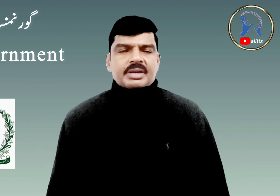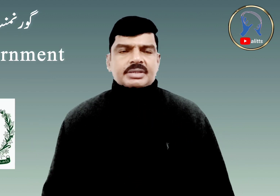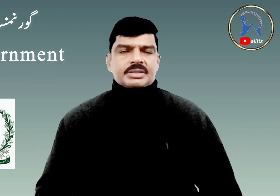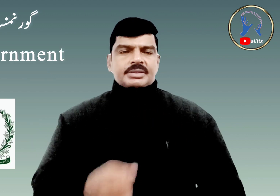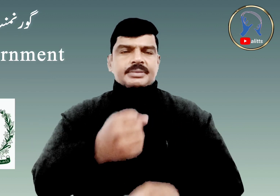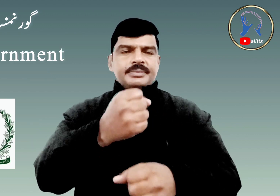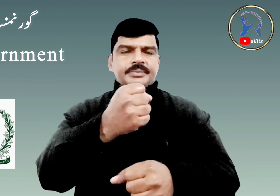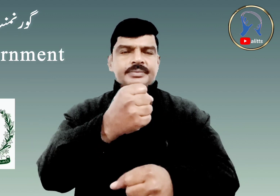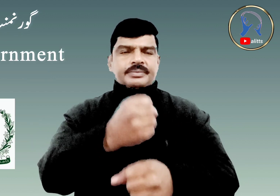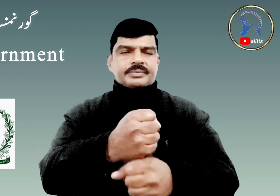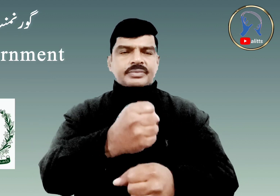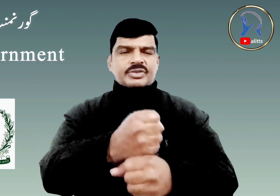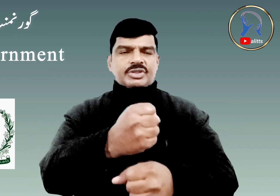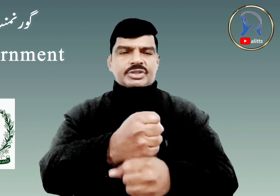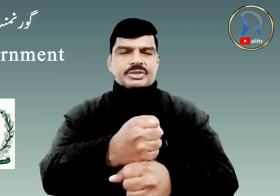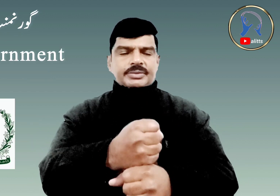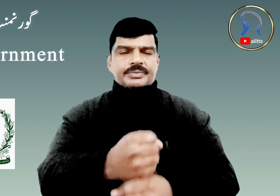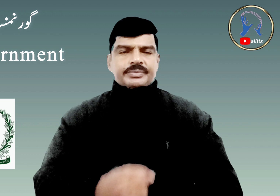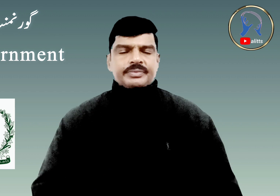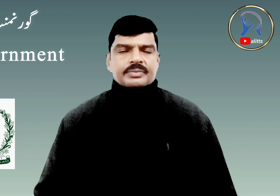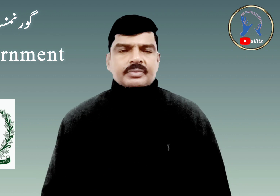गवर्नमेंट, जी,